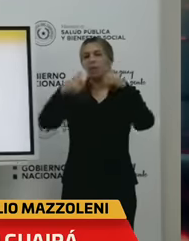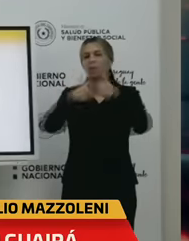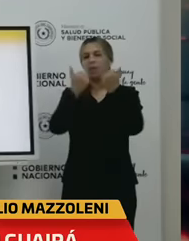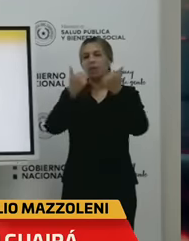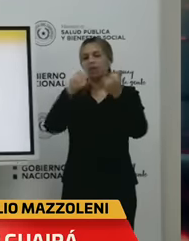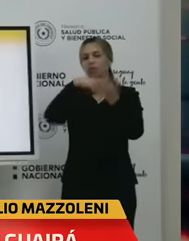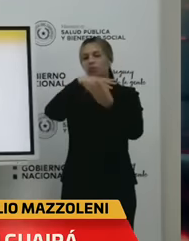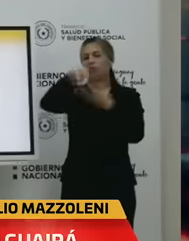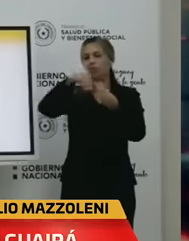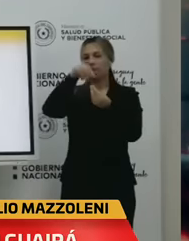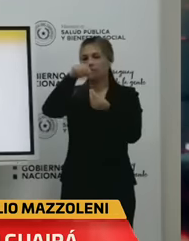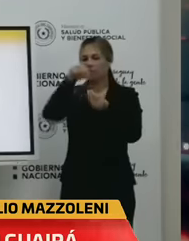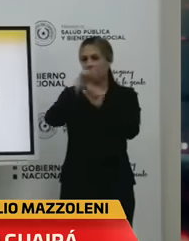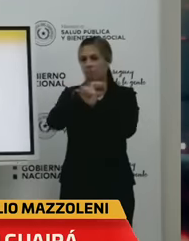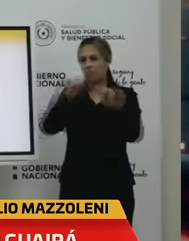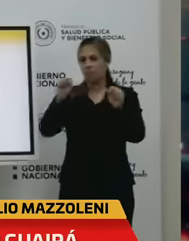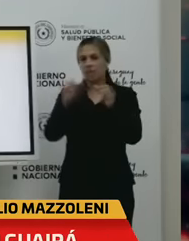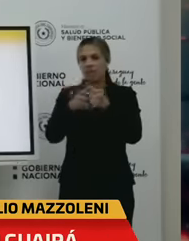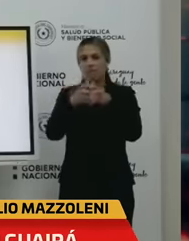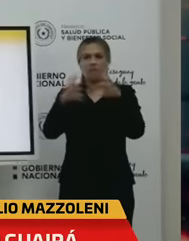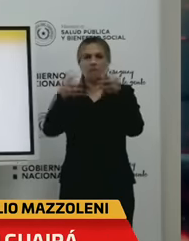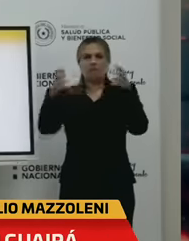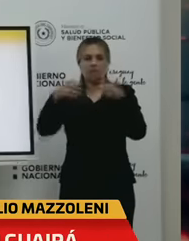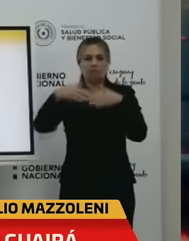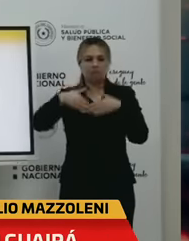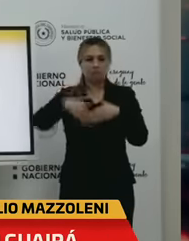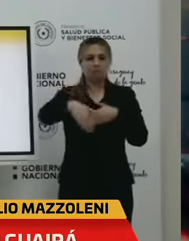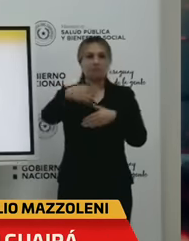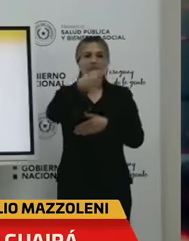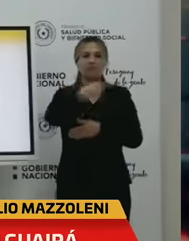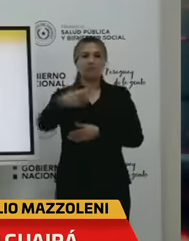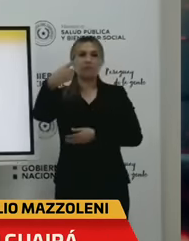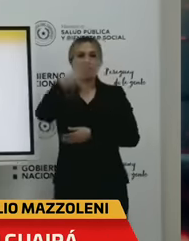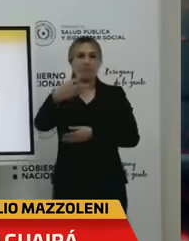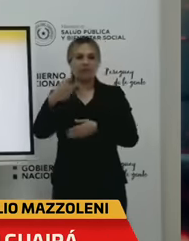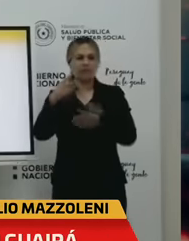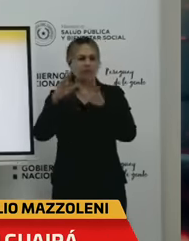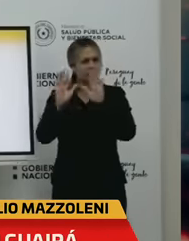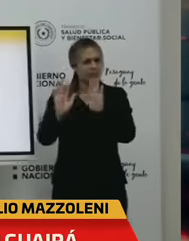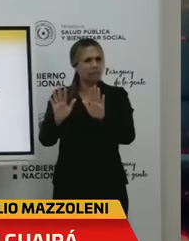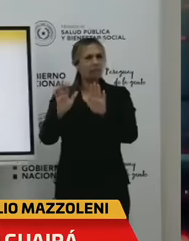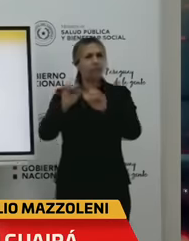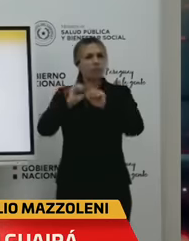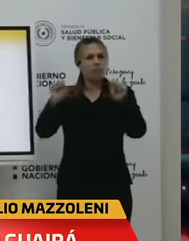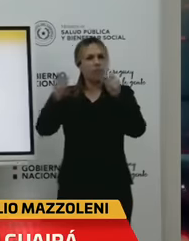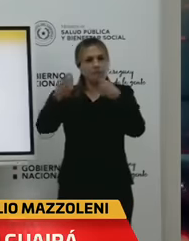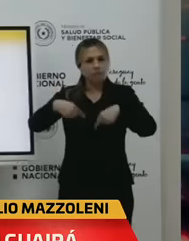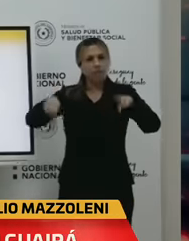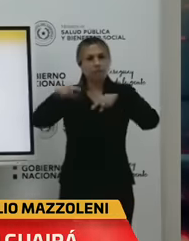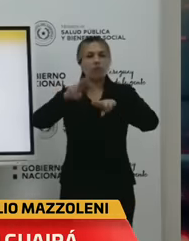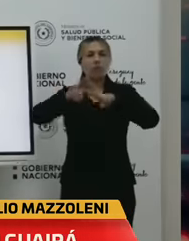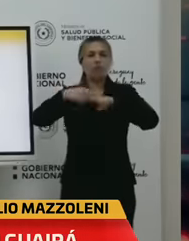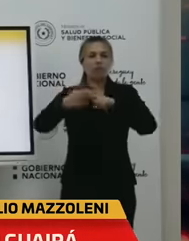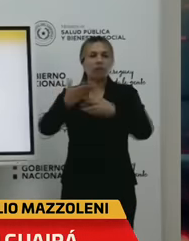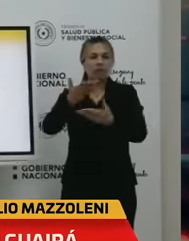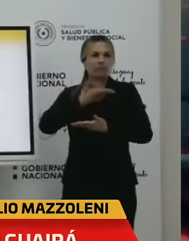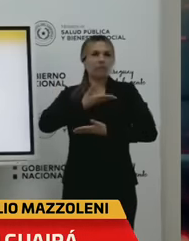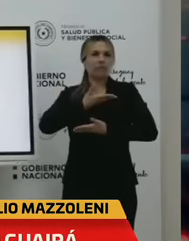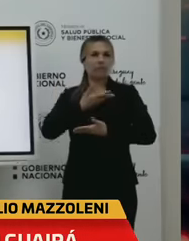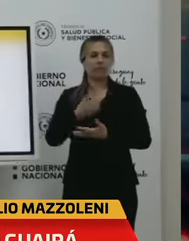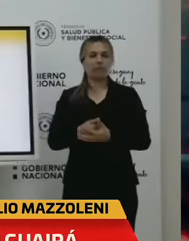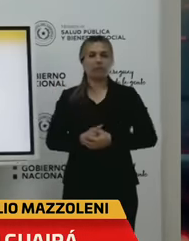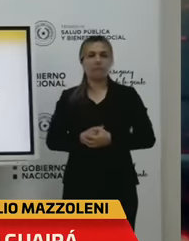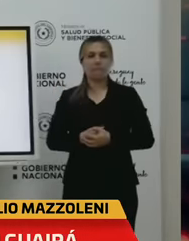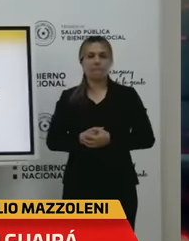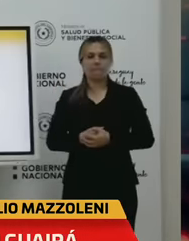contagios significativamente en las próximas semanas? Si es así, ¿se darían nuevas restricciones? Sí, categóricamente ese